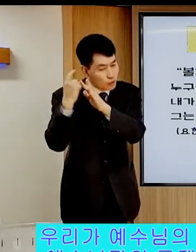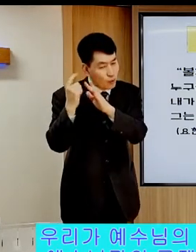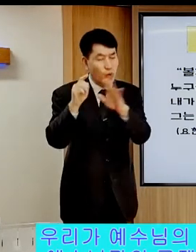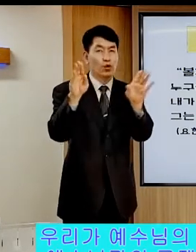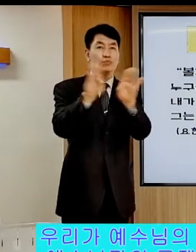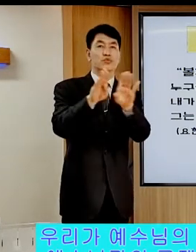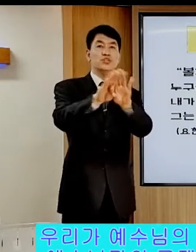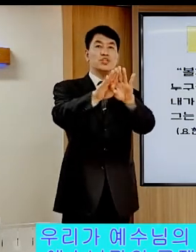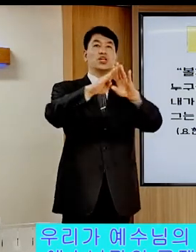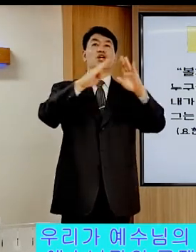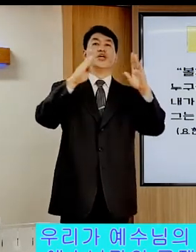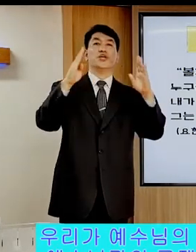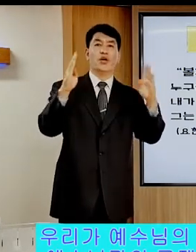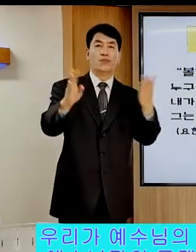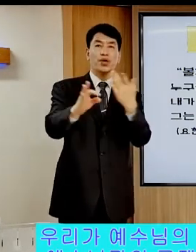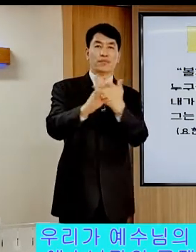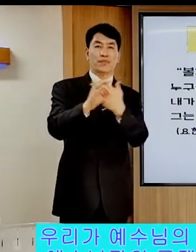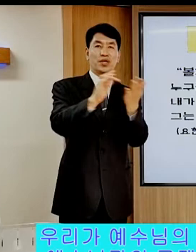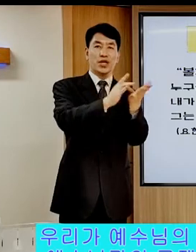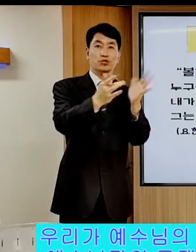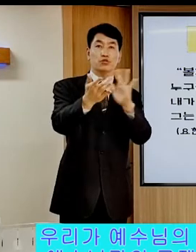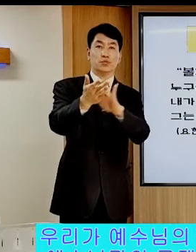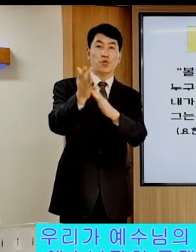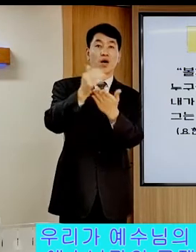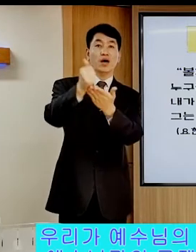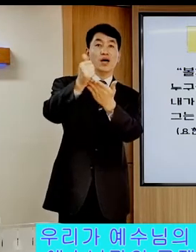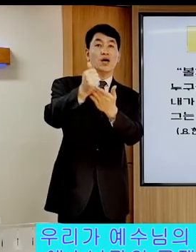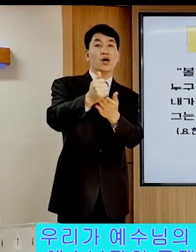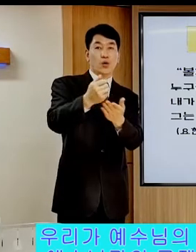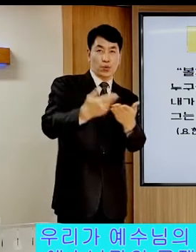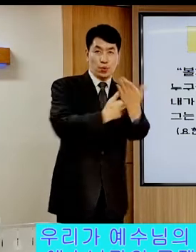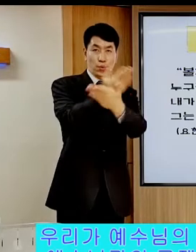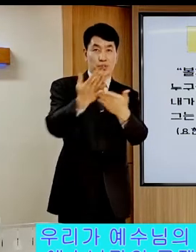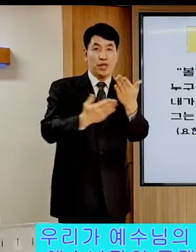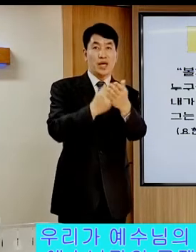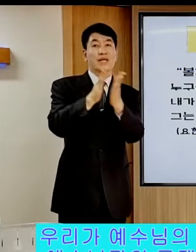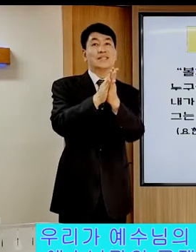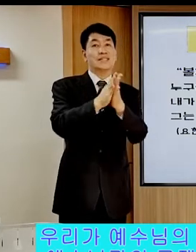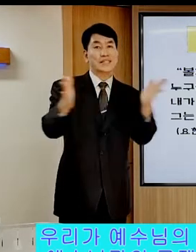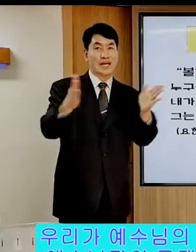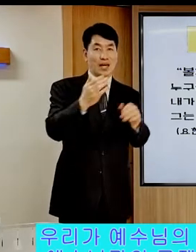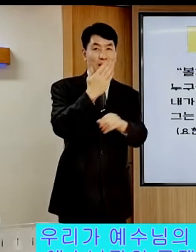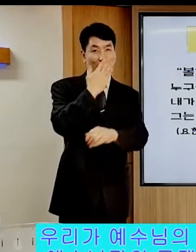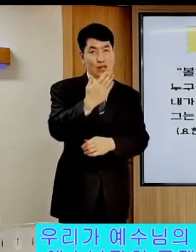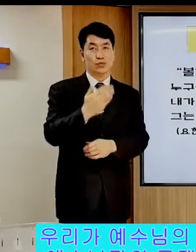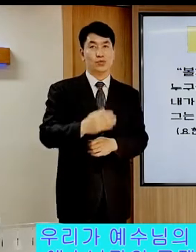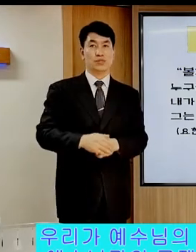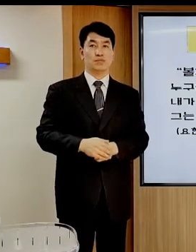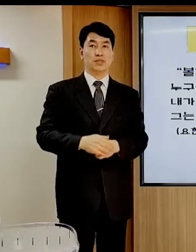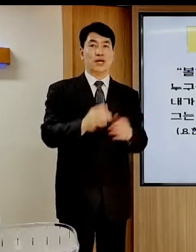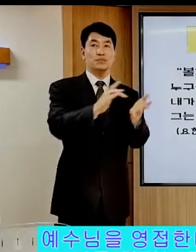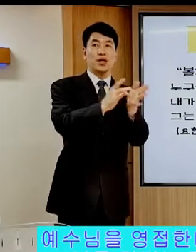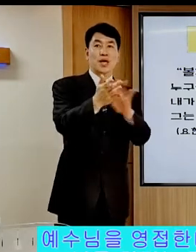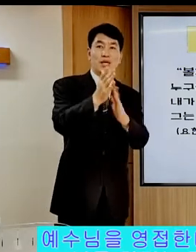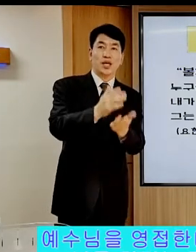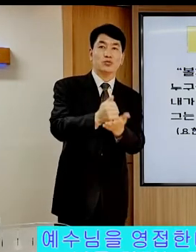듣고 문을 열면 예수님과 교제 시작할 수 있습니다.